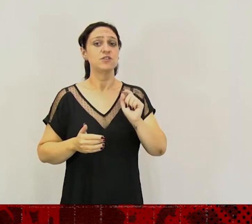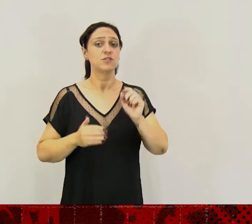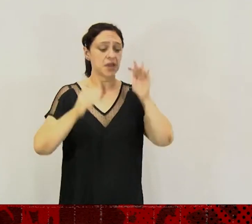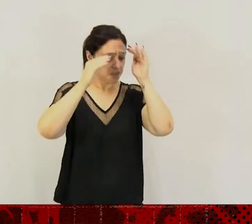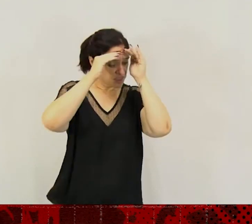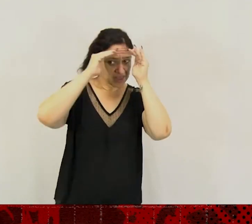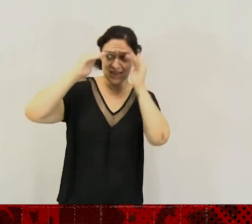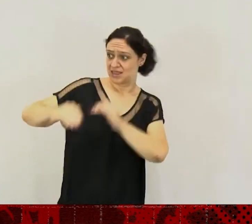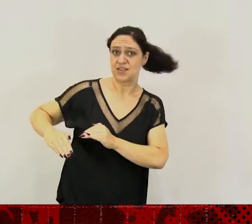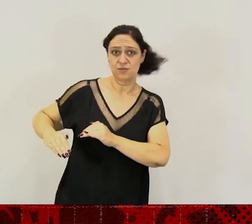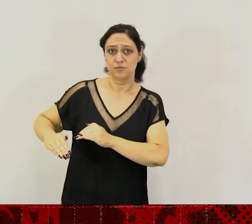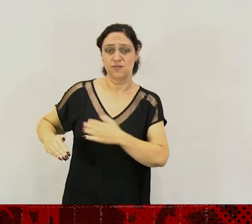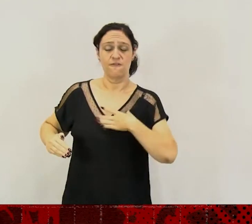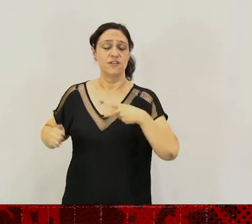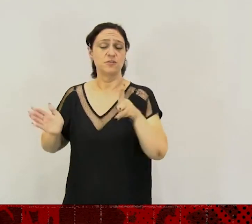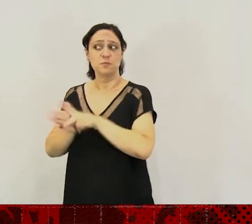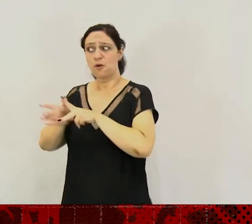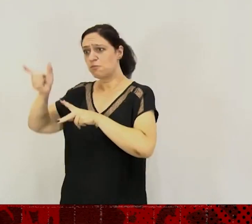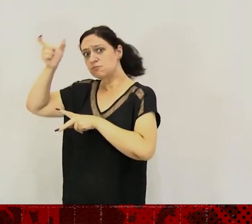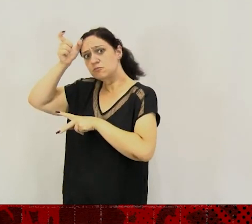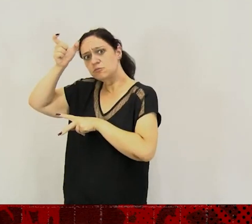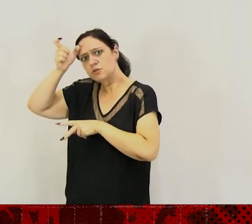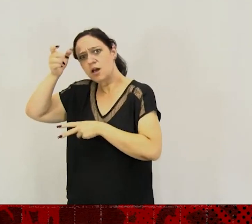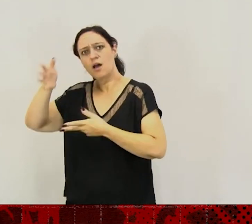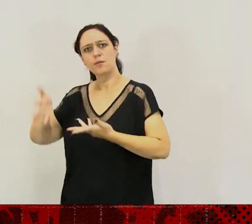da desobediência.